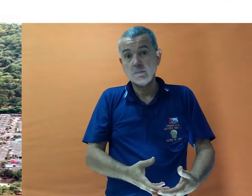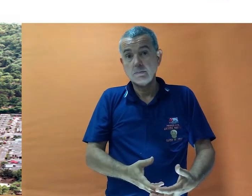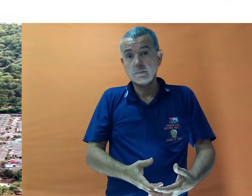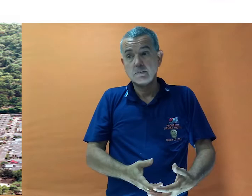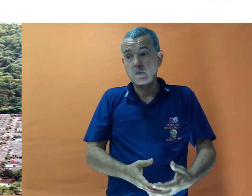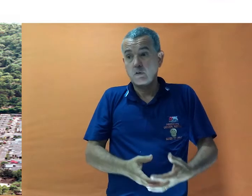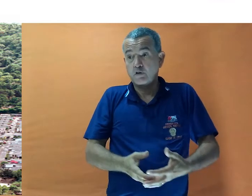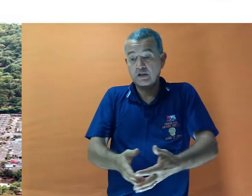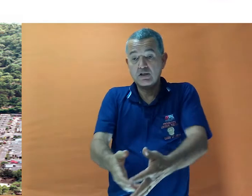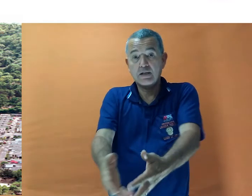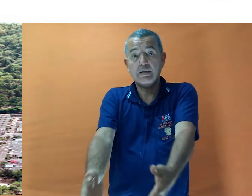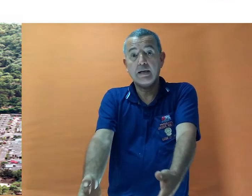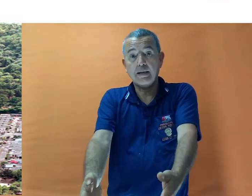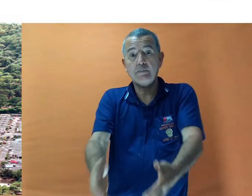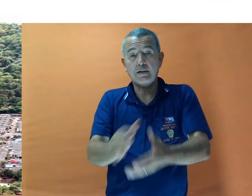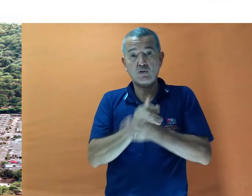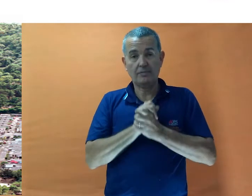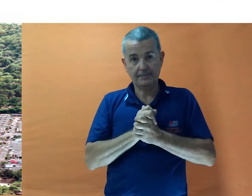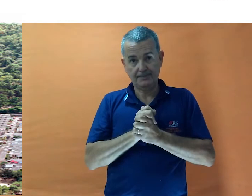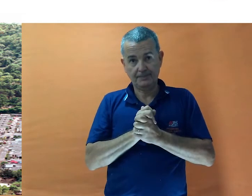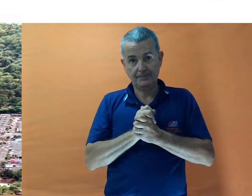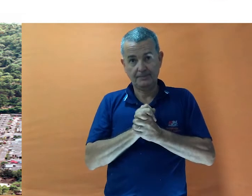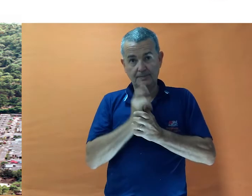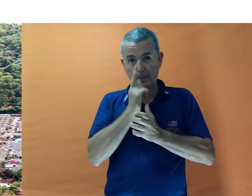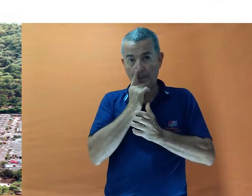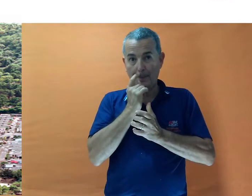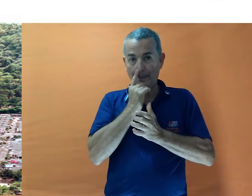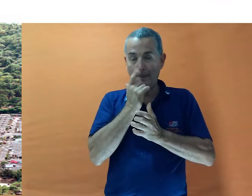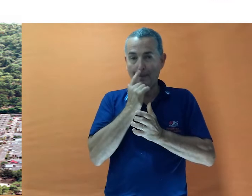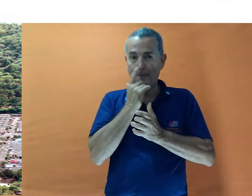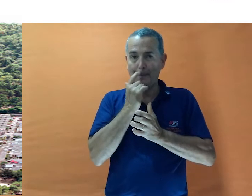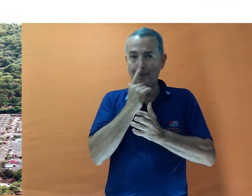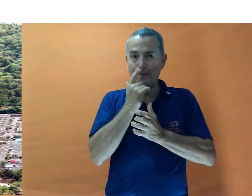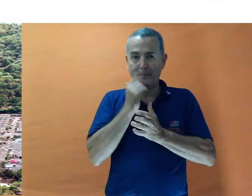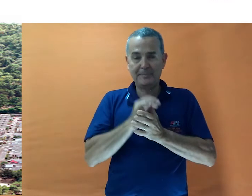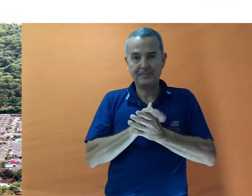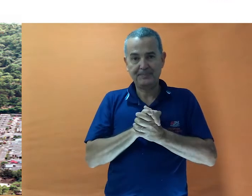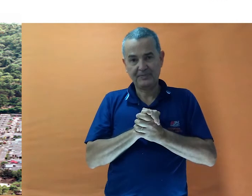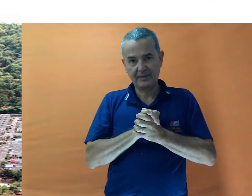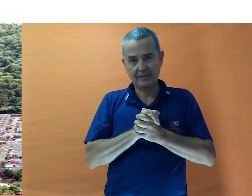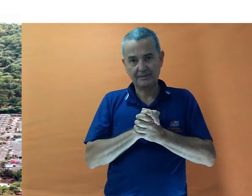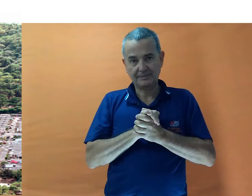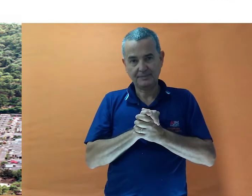só que esse morro desmoronou e fui atingir a cidade lá embaixo.